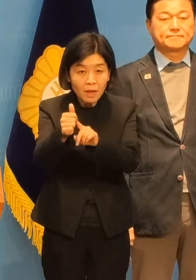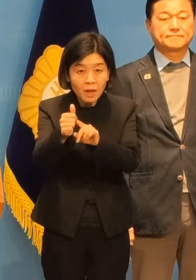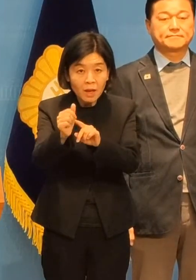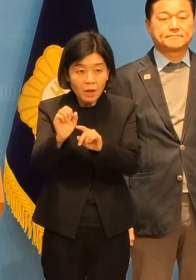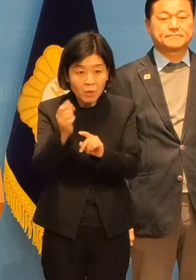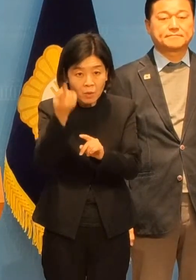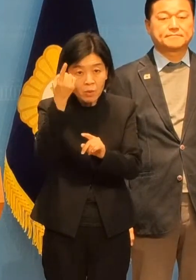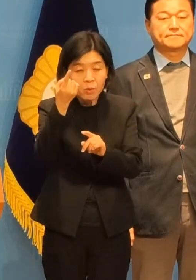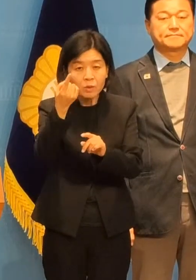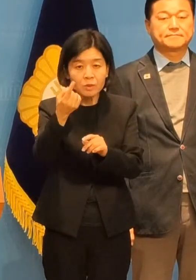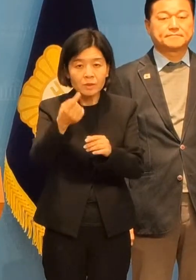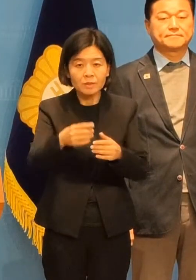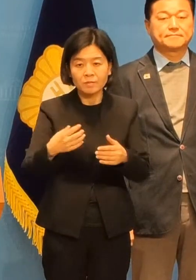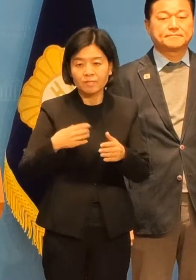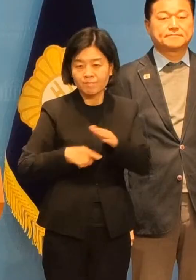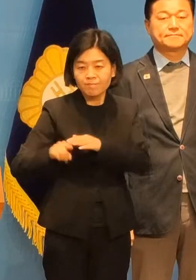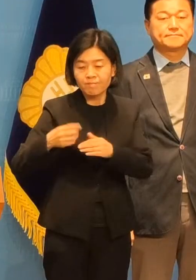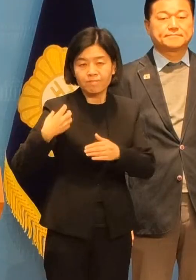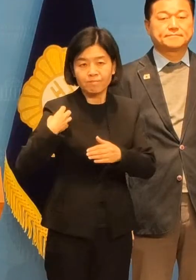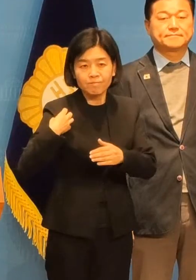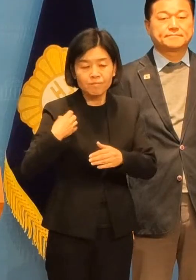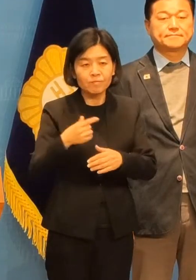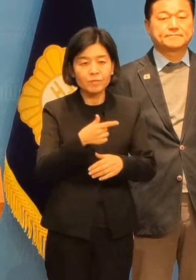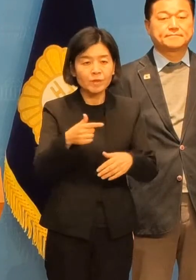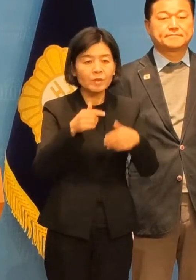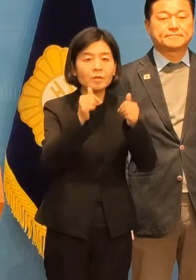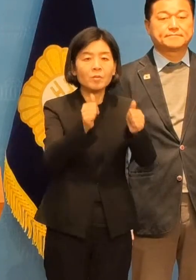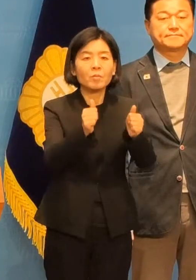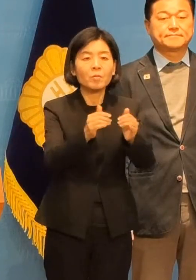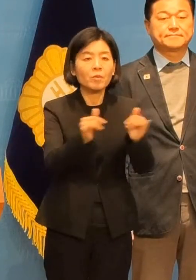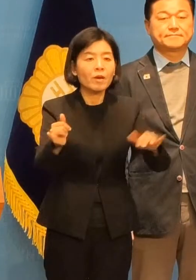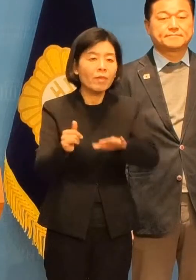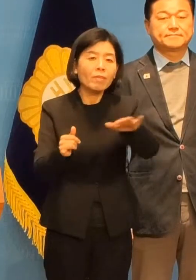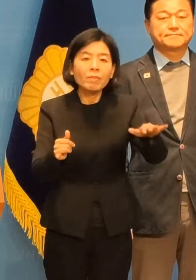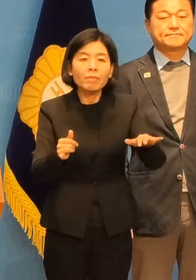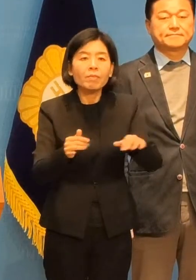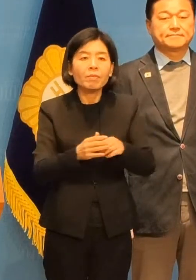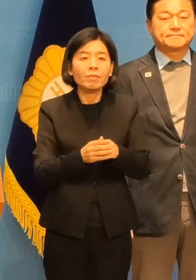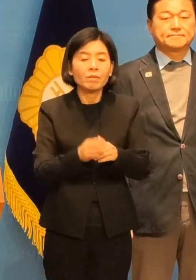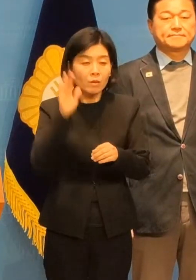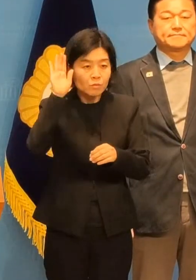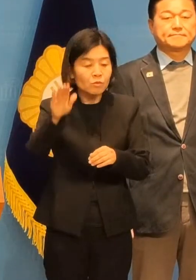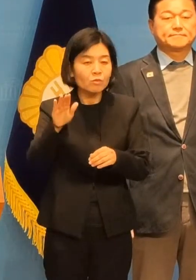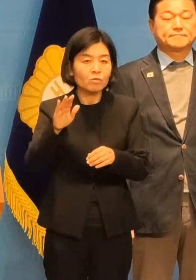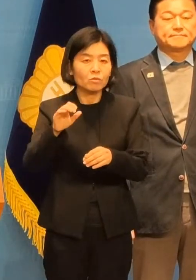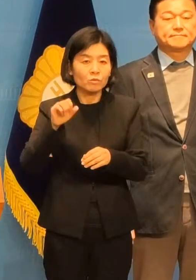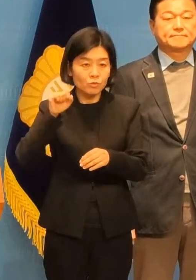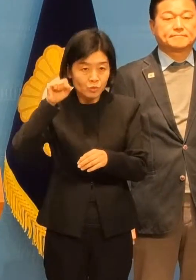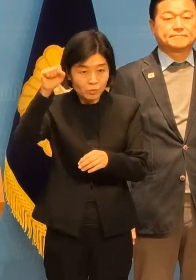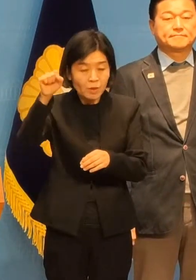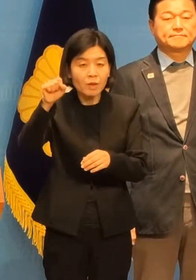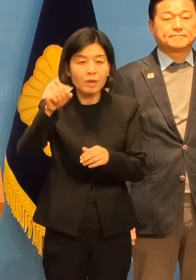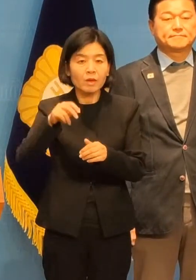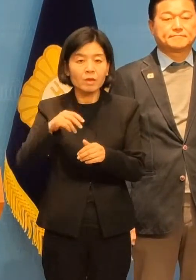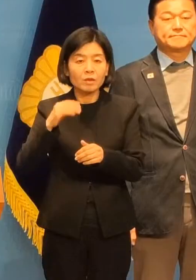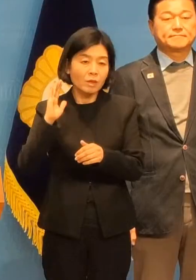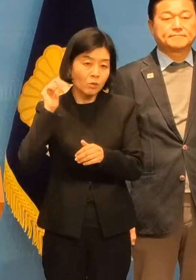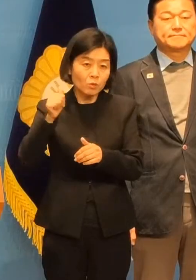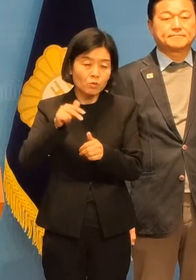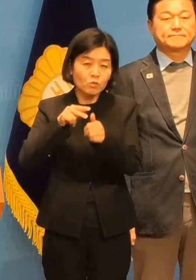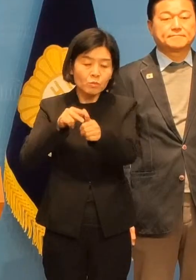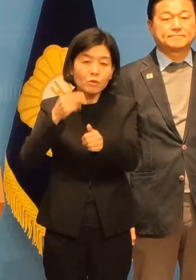대법원장이 주도한 대법관들의 차기 유력한 대선 후보인 이재명 후보에